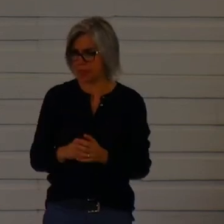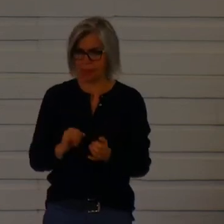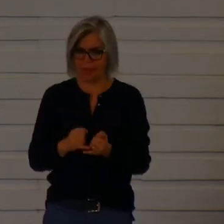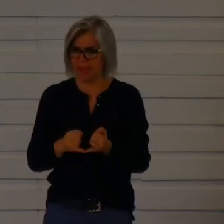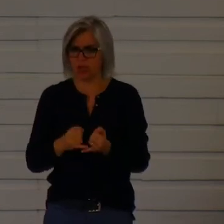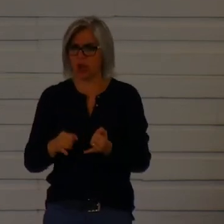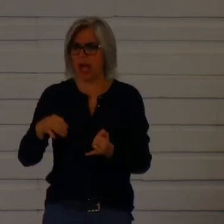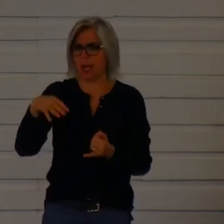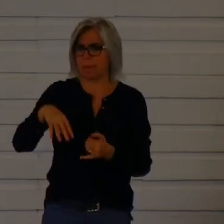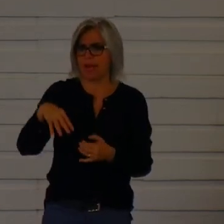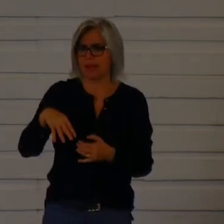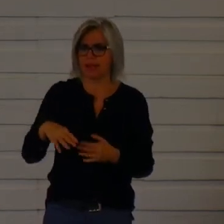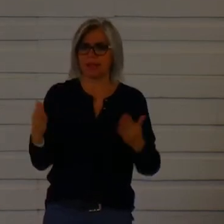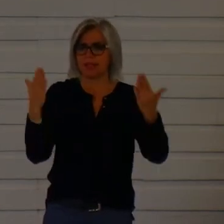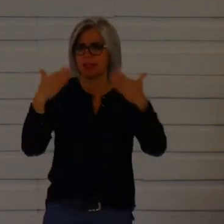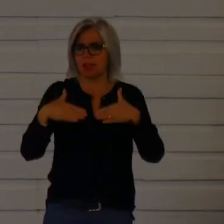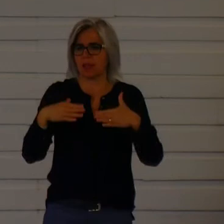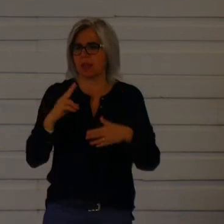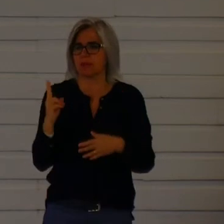martedì sera,